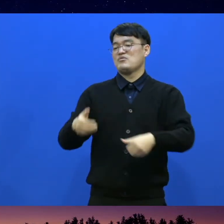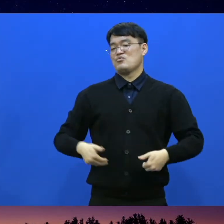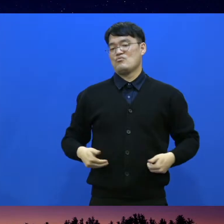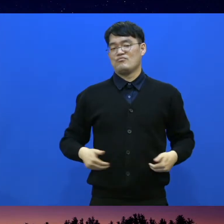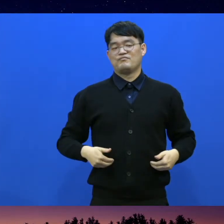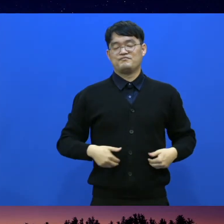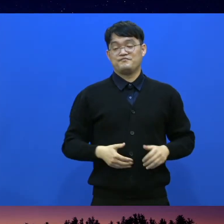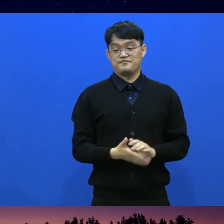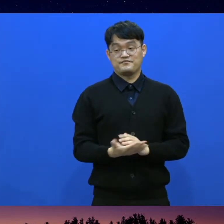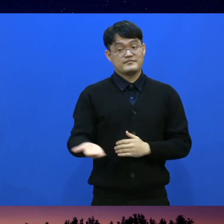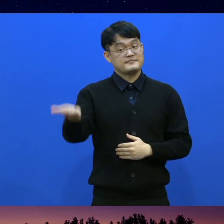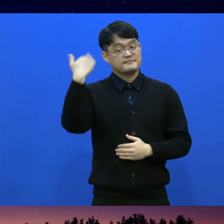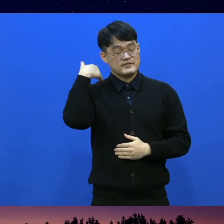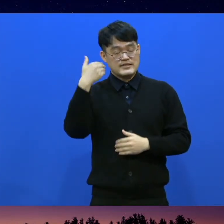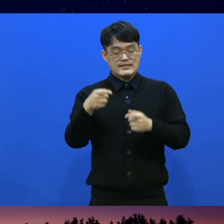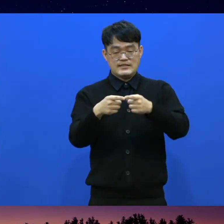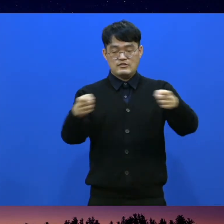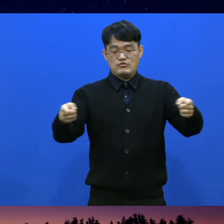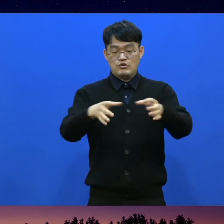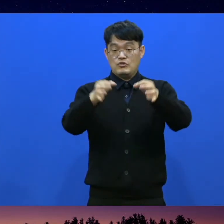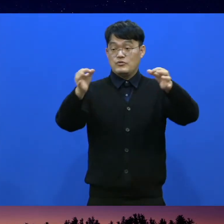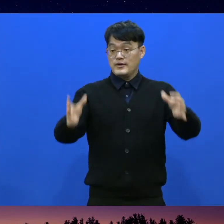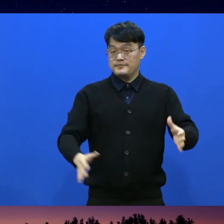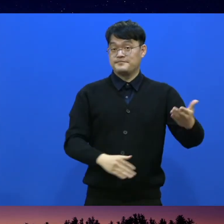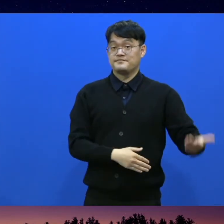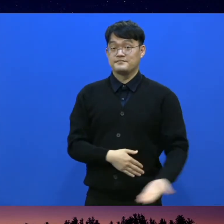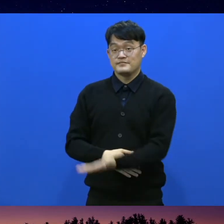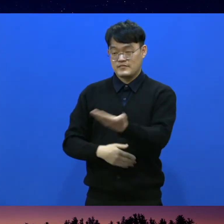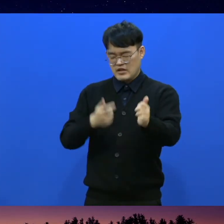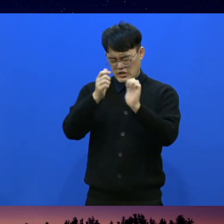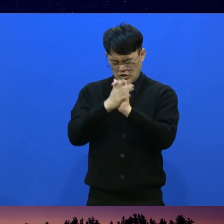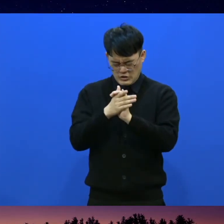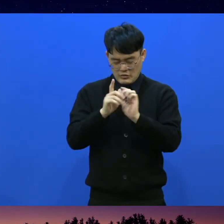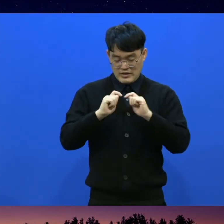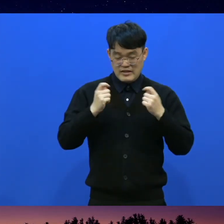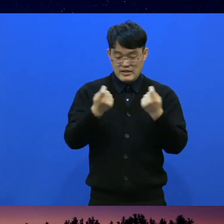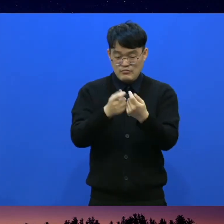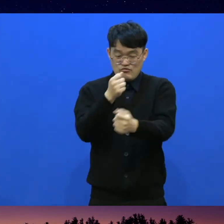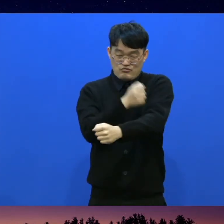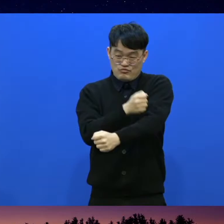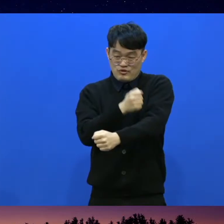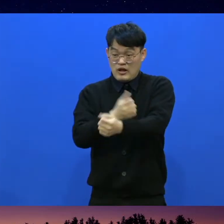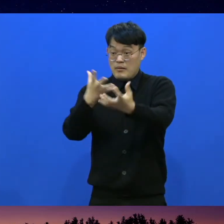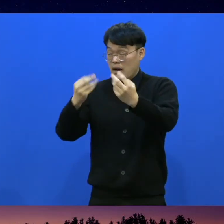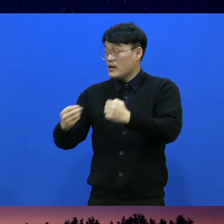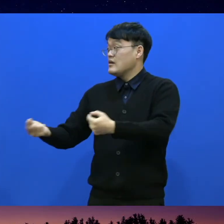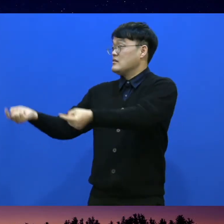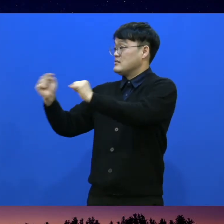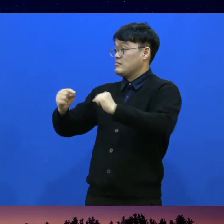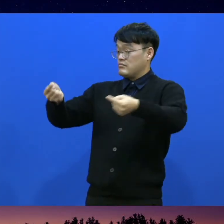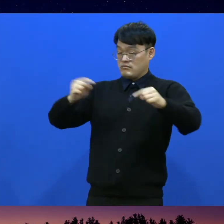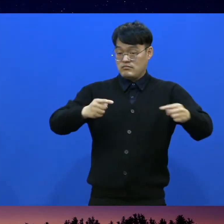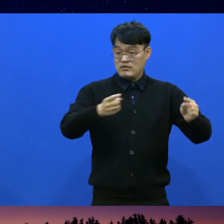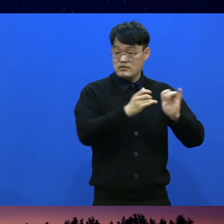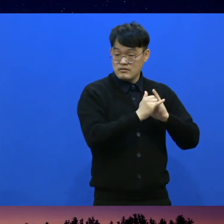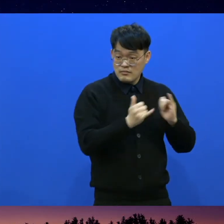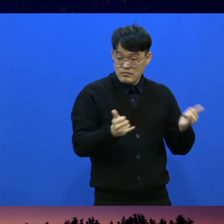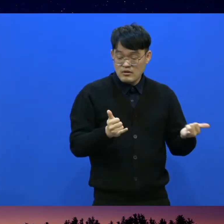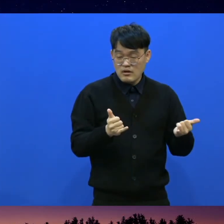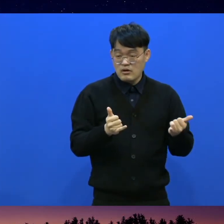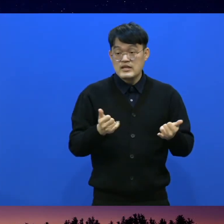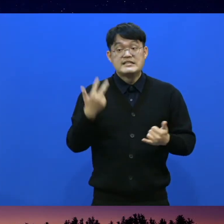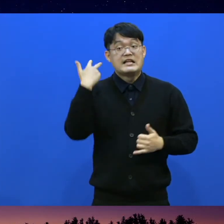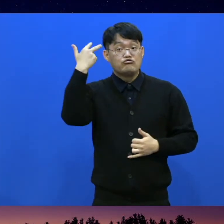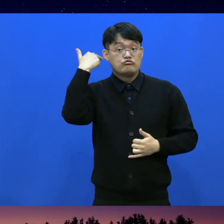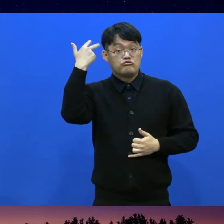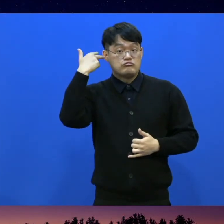지난 주간에 우리 여러분들이 수고도 많이, 여러분들 기도팀들이 수고도 많이 하시고 오신 분들은 경이로 이런 광경이